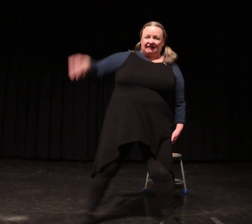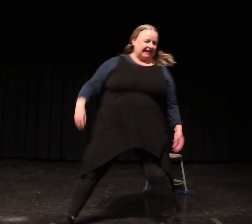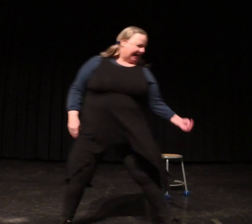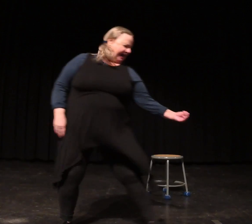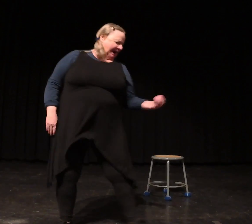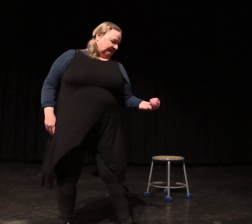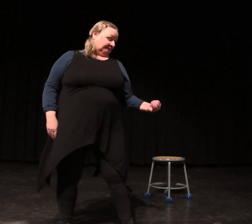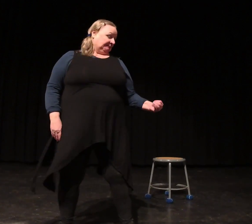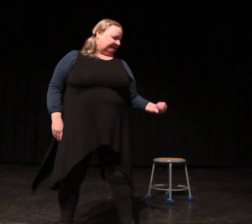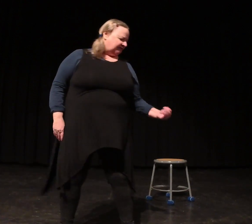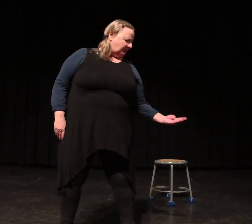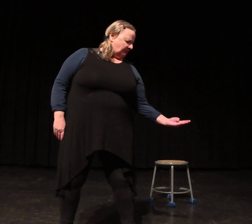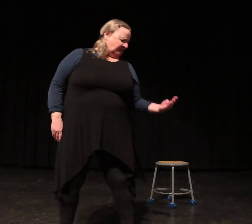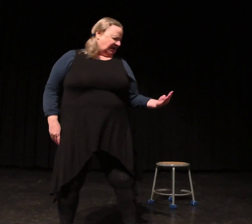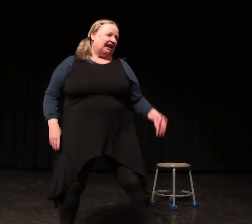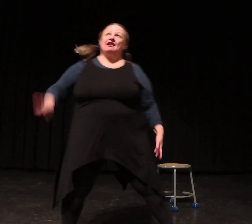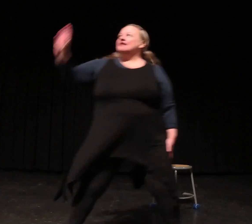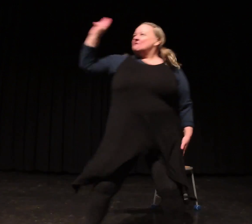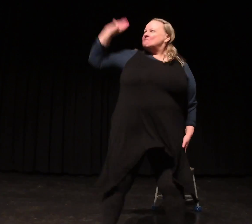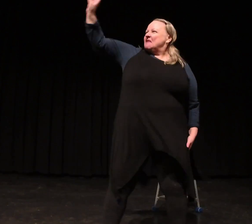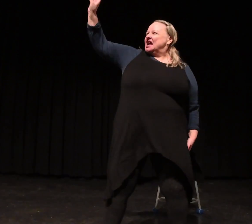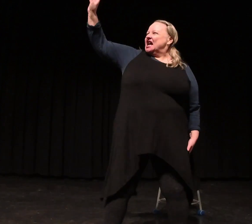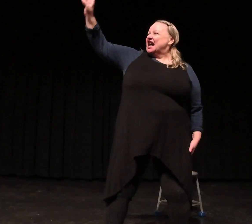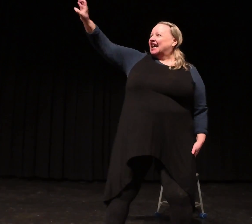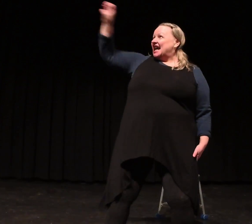M. O. B.